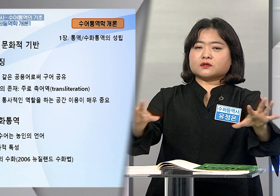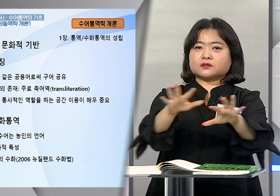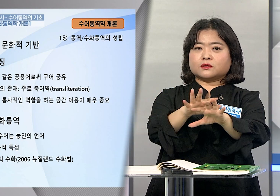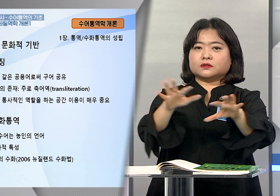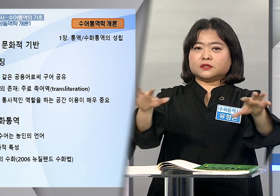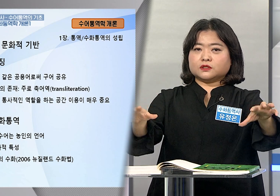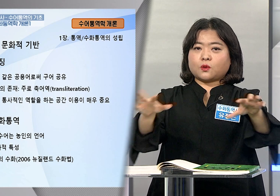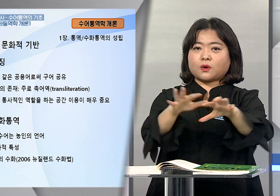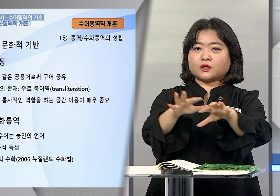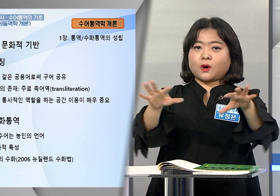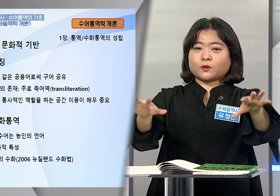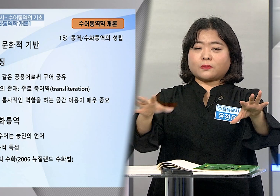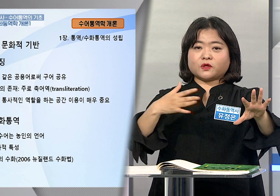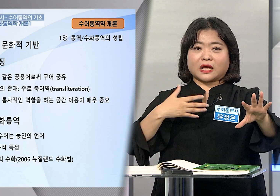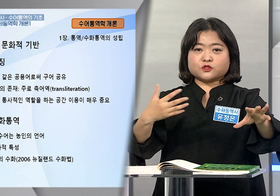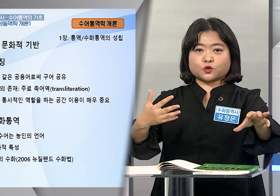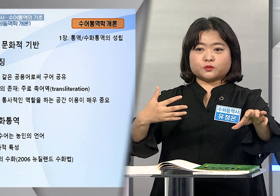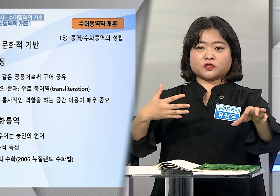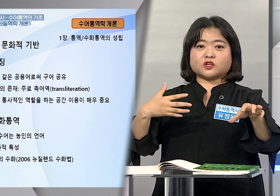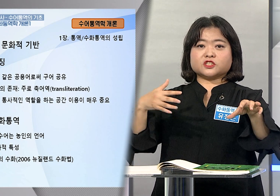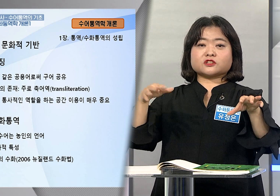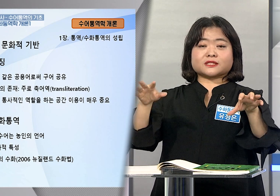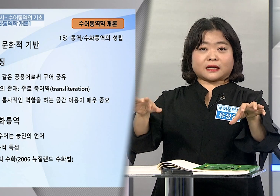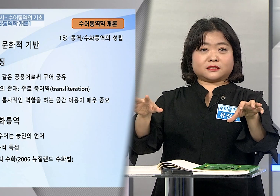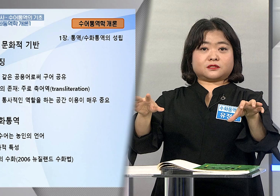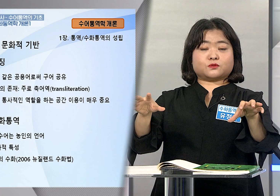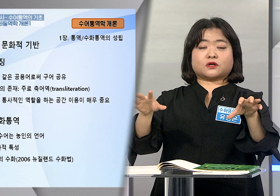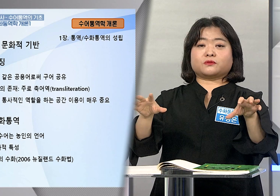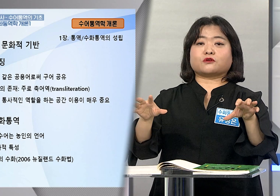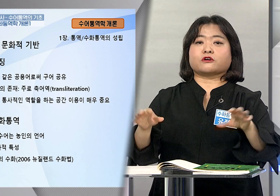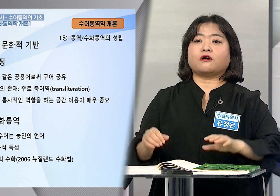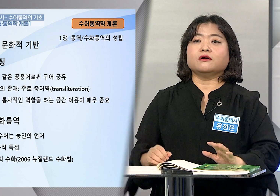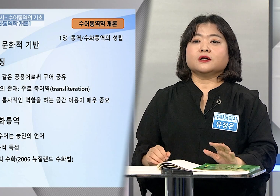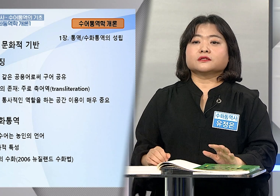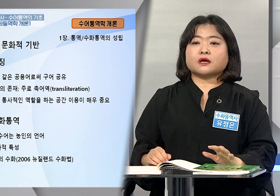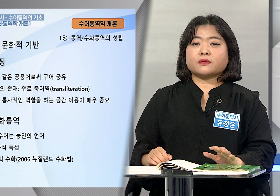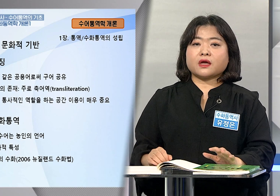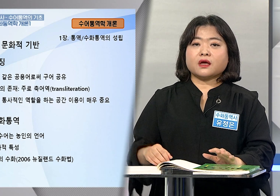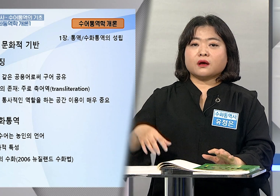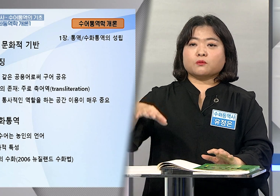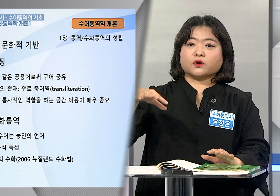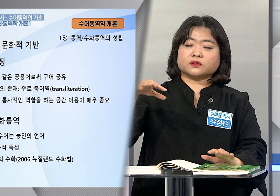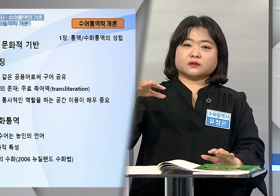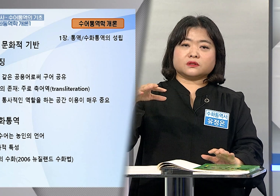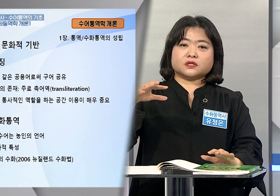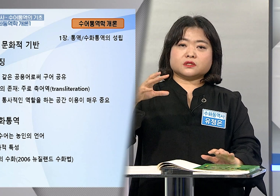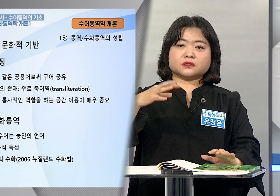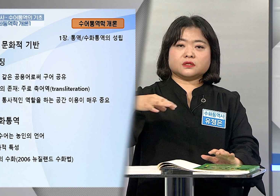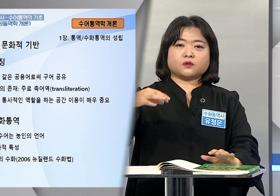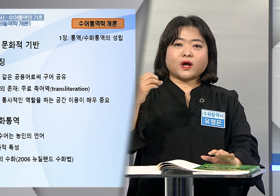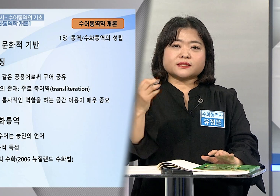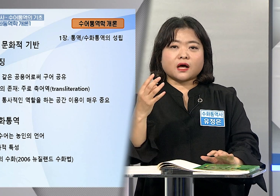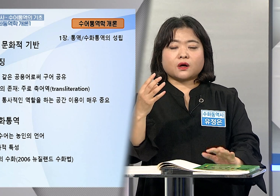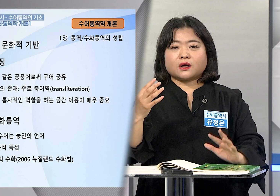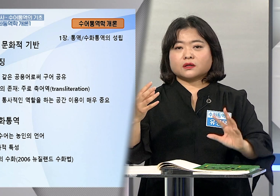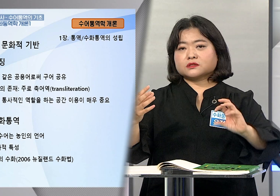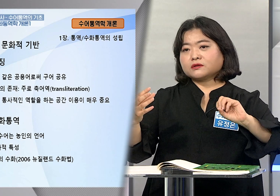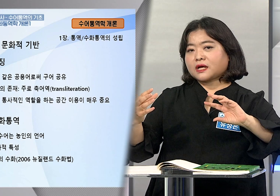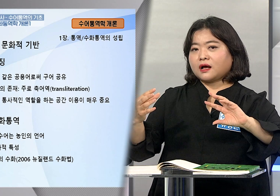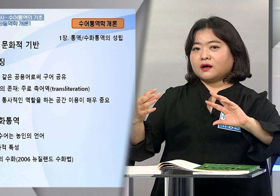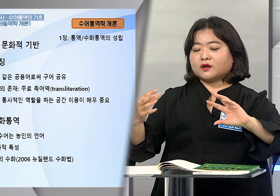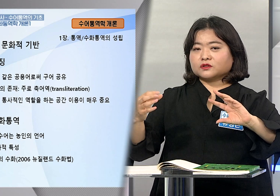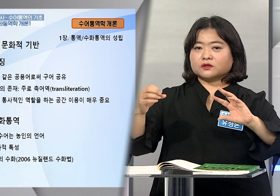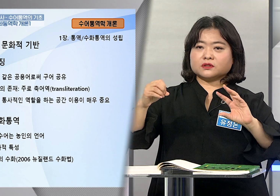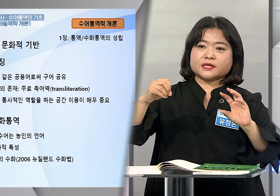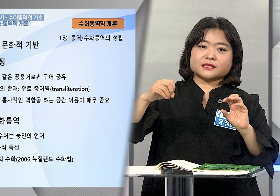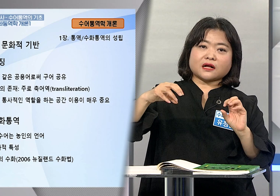완전히 떨어져 있는 공간을 활용하면 나는 조금 더 전지적 작가 시점처럼 되고요. 그다음에 뭐 화자,